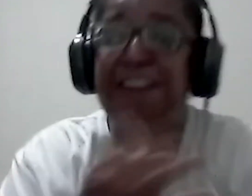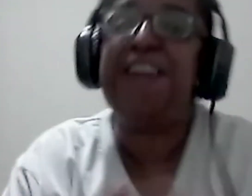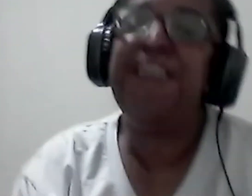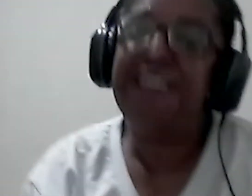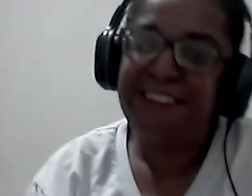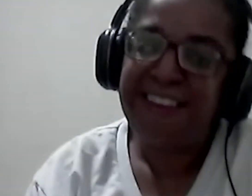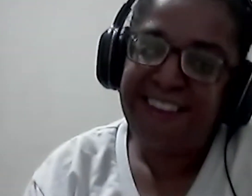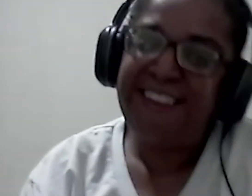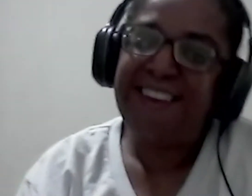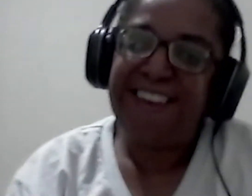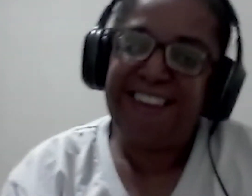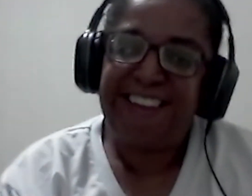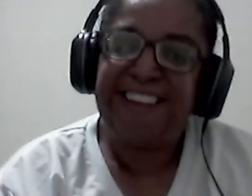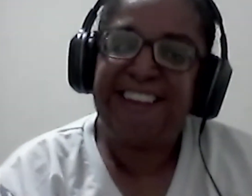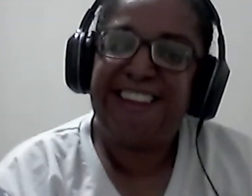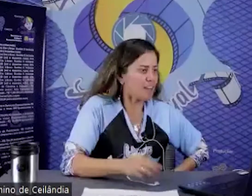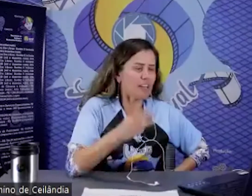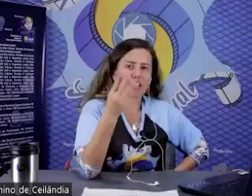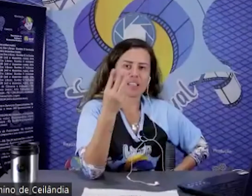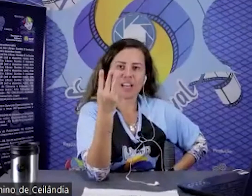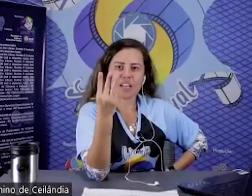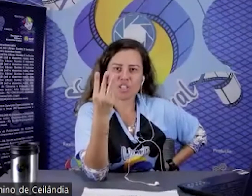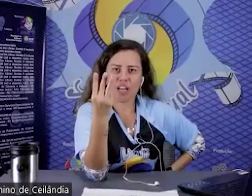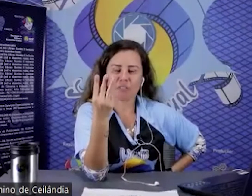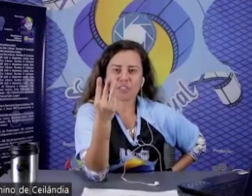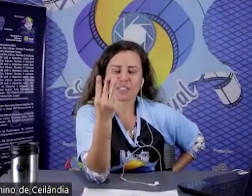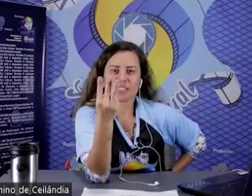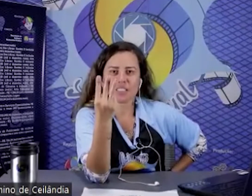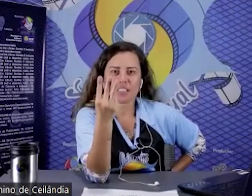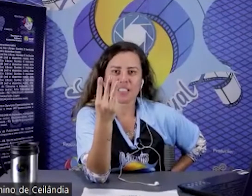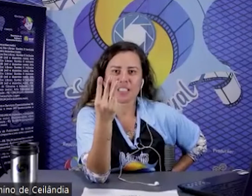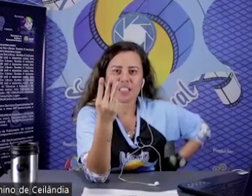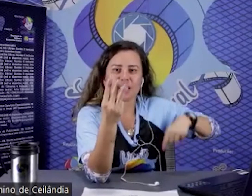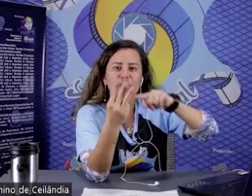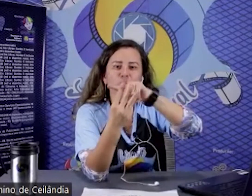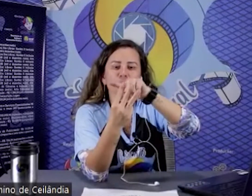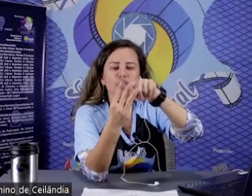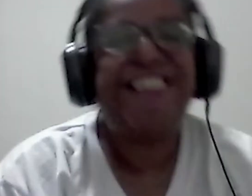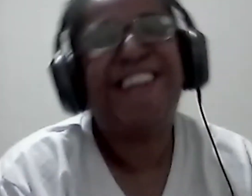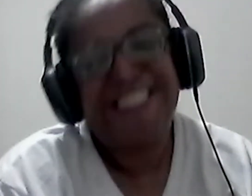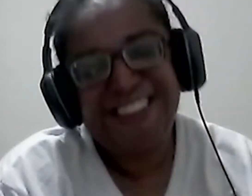assim, que coisa mais bonita, né? 3 chefes Dos 3,